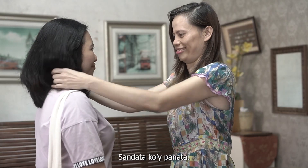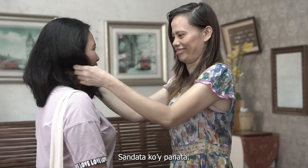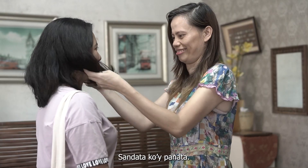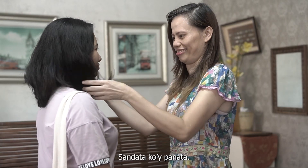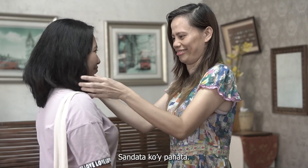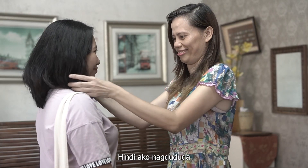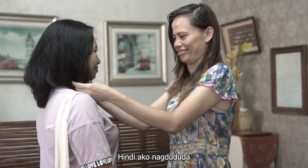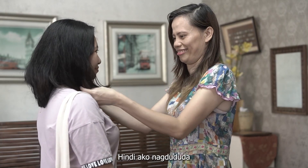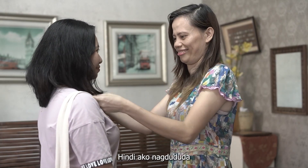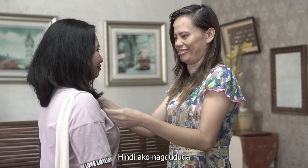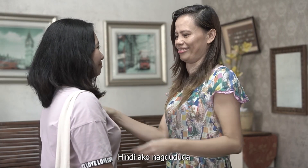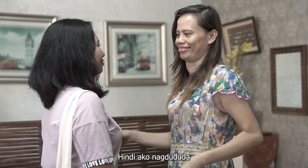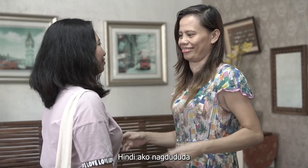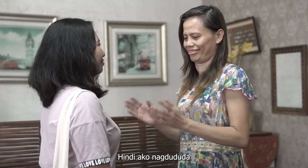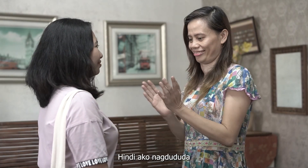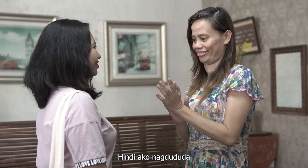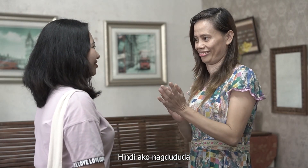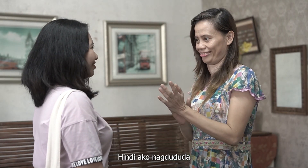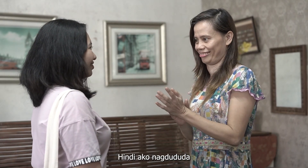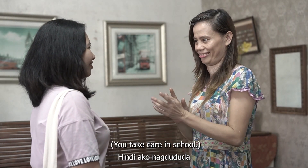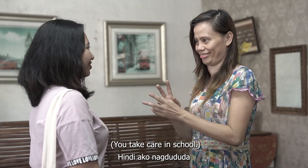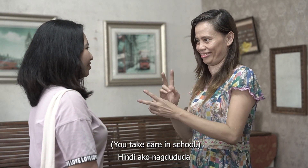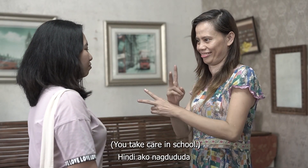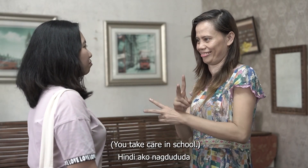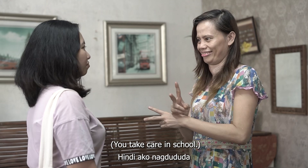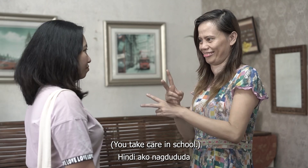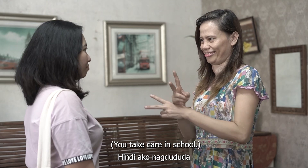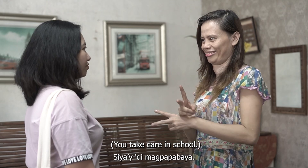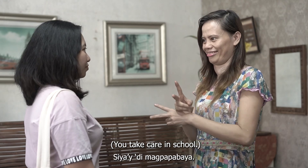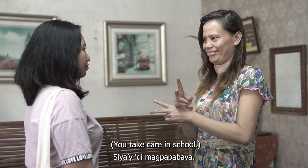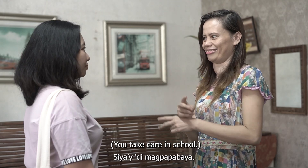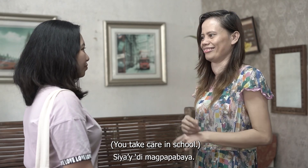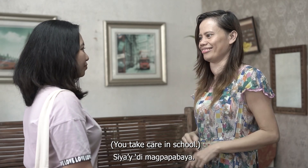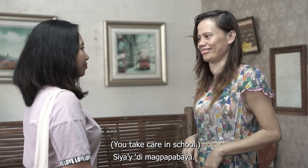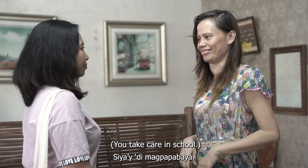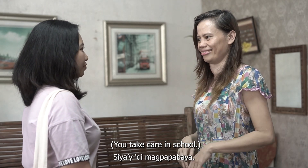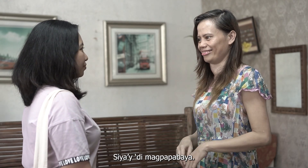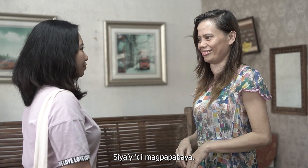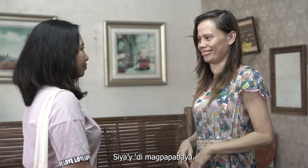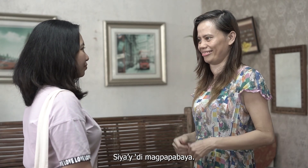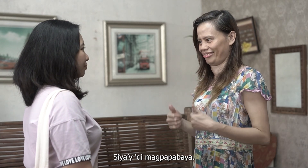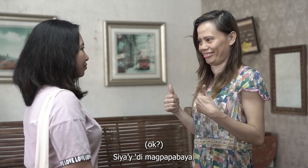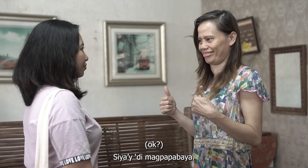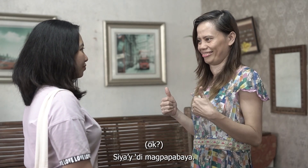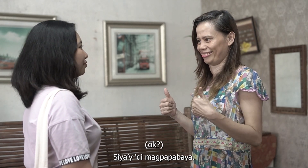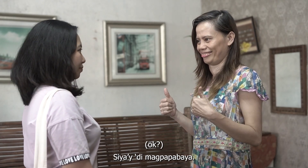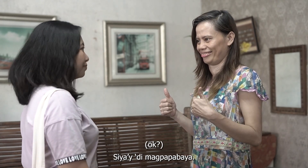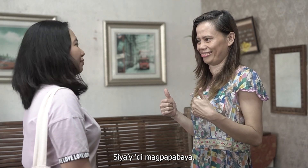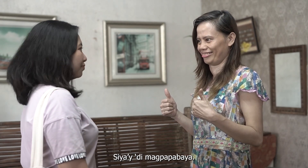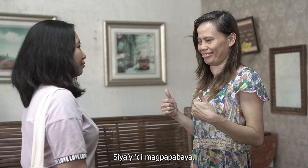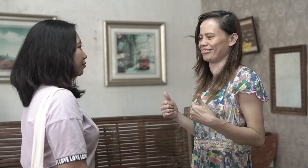panata. Hindi ako nagdududa, siya'y di magpapabaya.